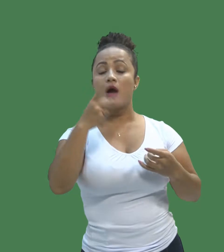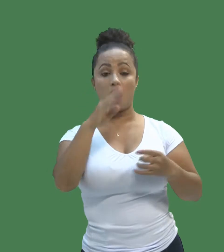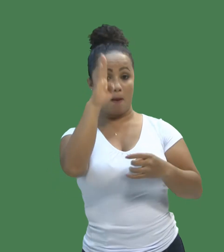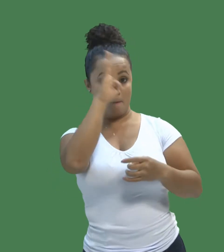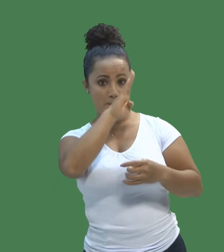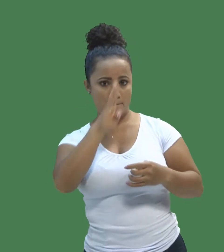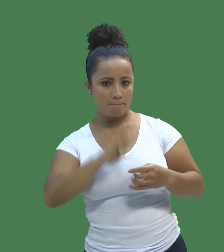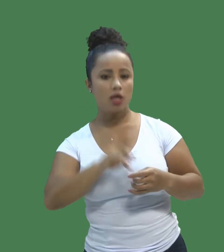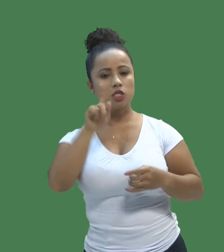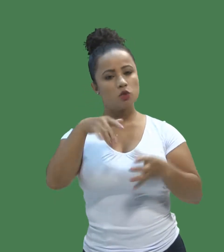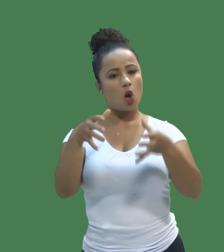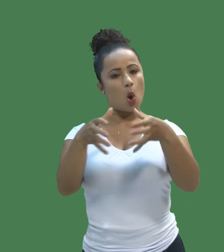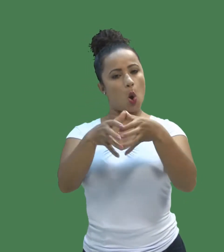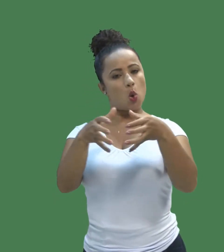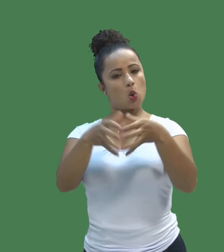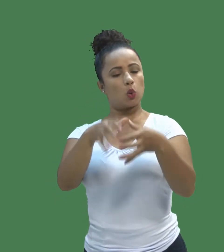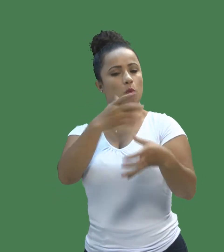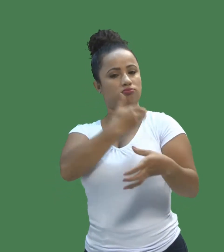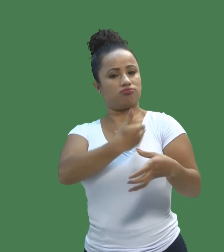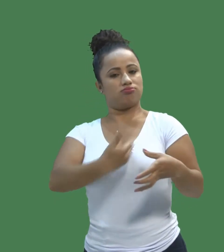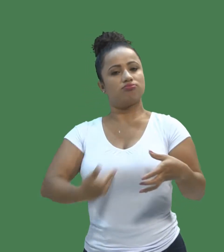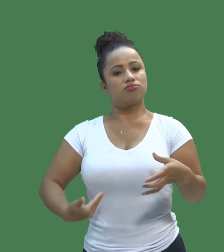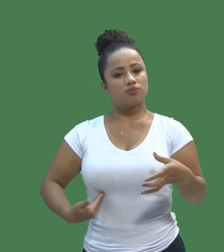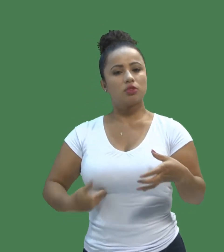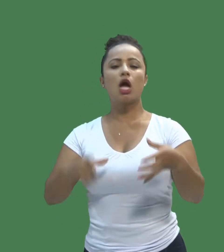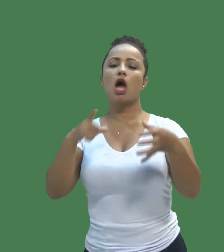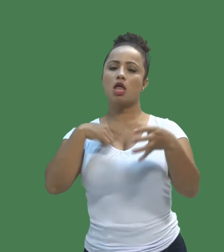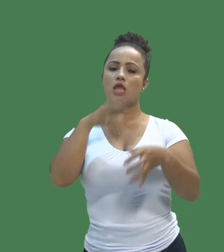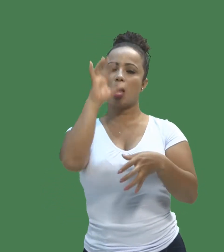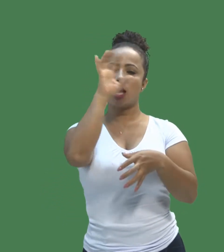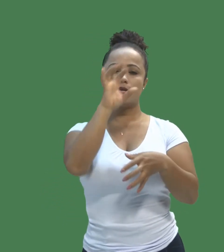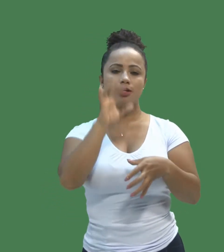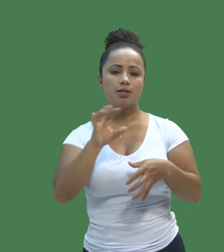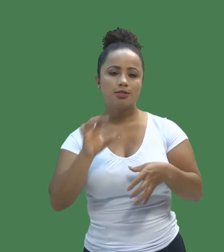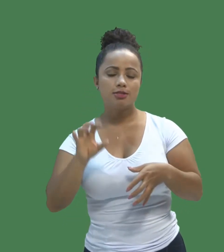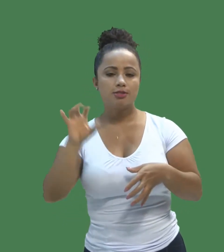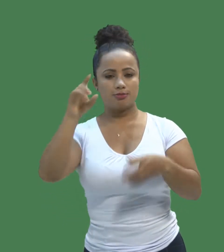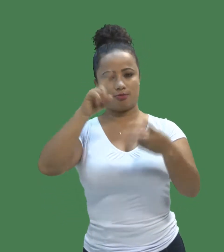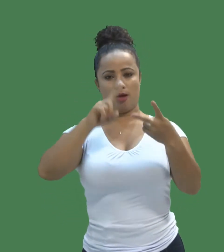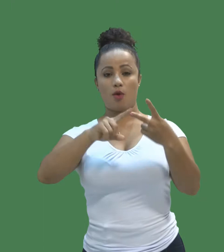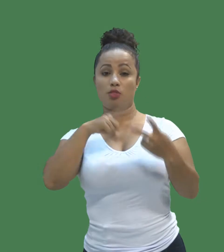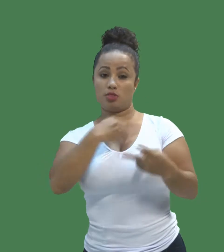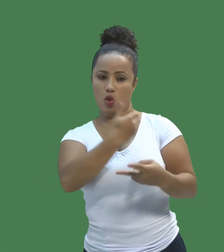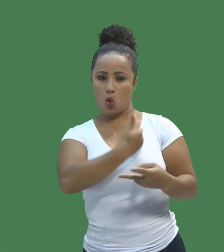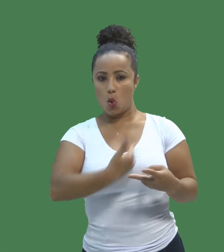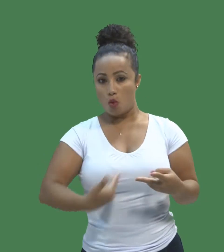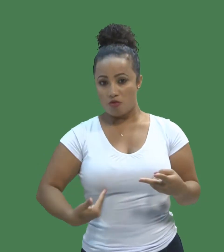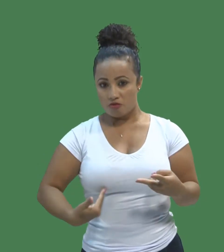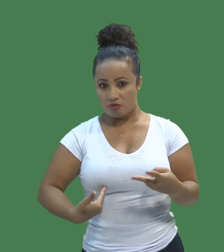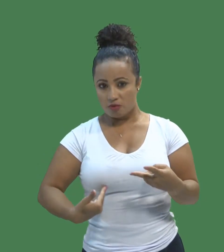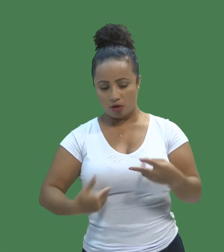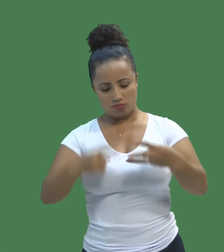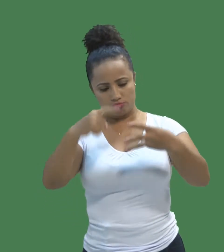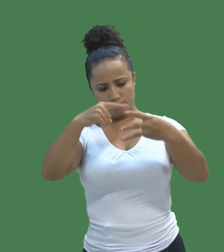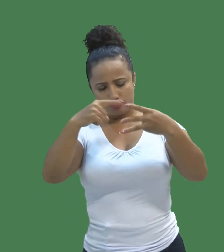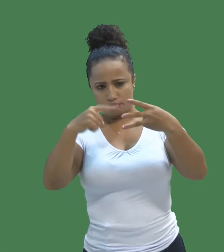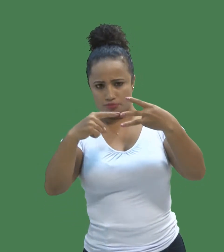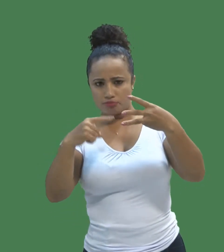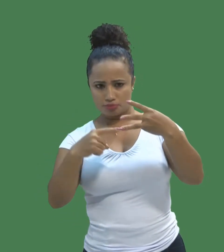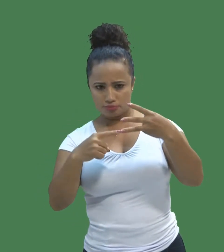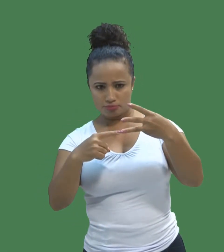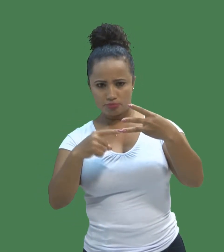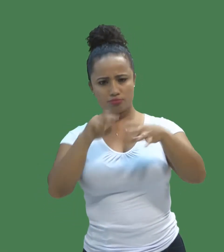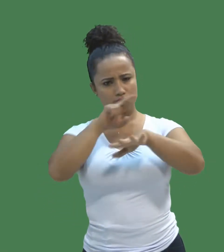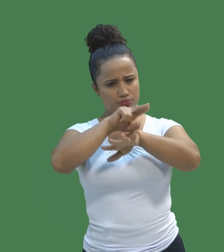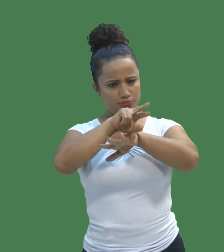exemplo, vão logo dizendo que o Brasil é uma república federativa, constituída de estados, cujo